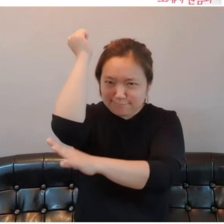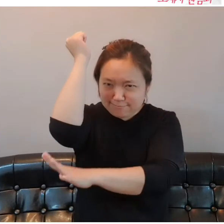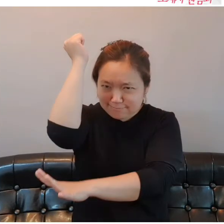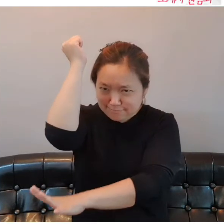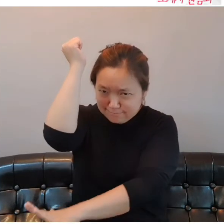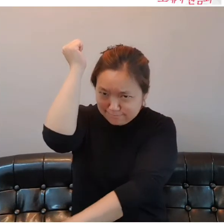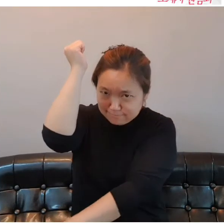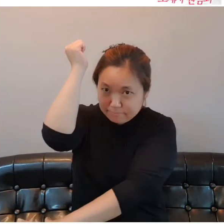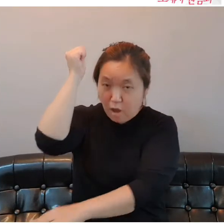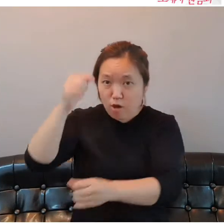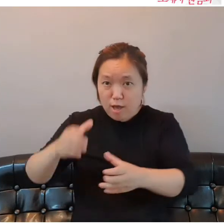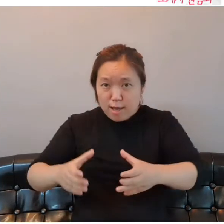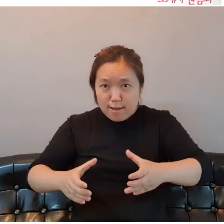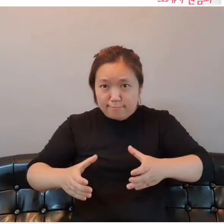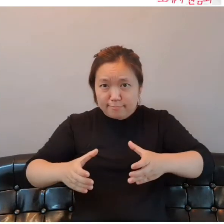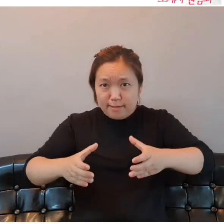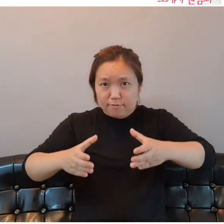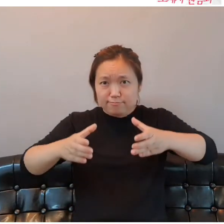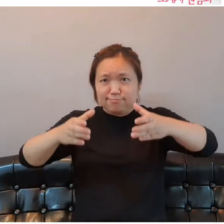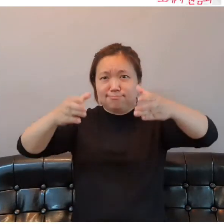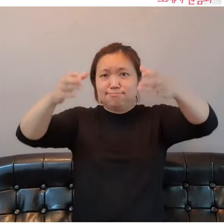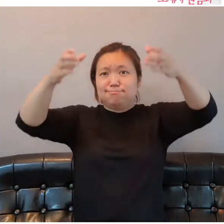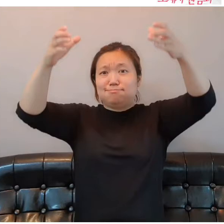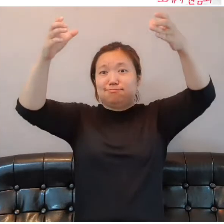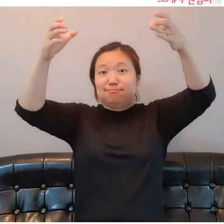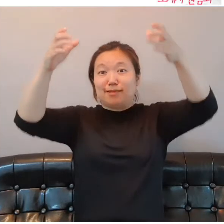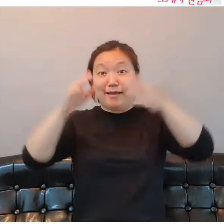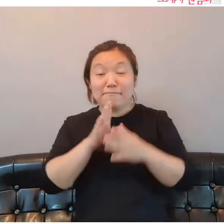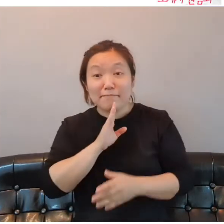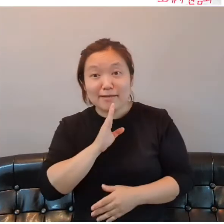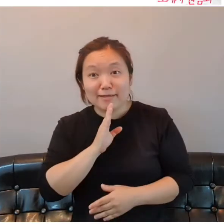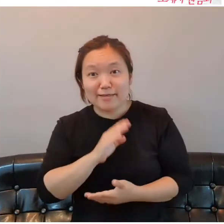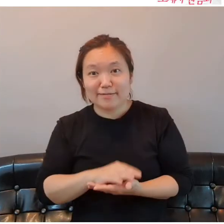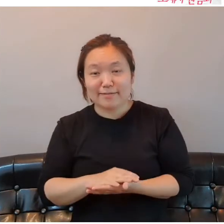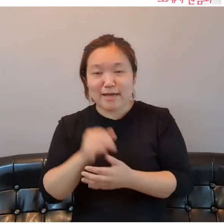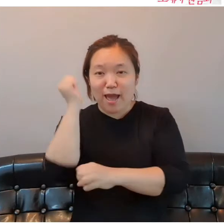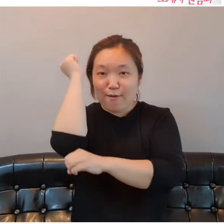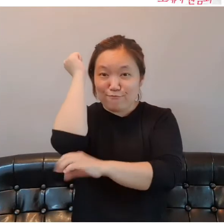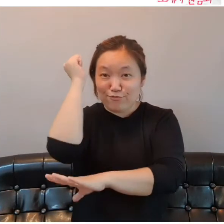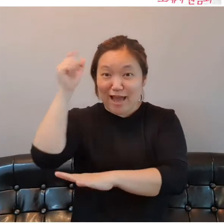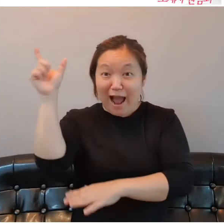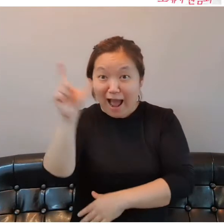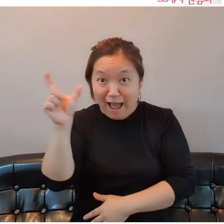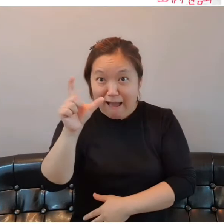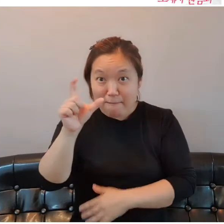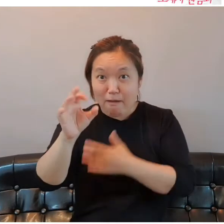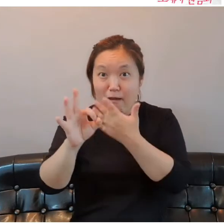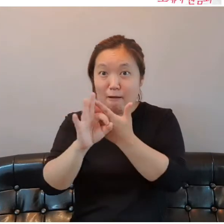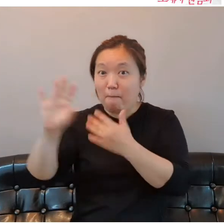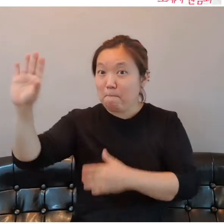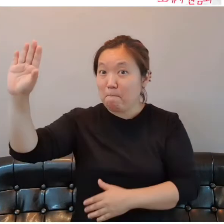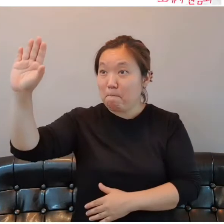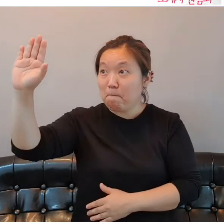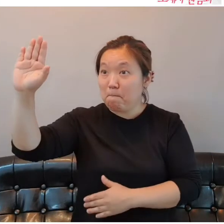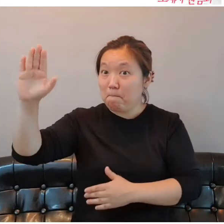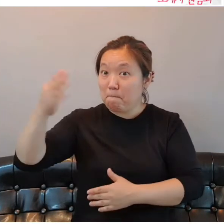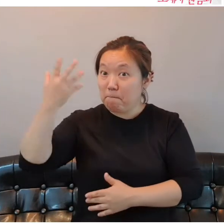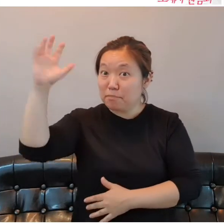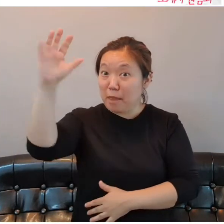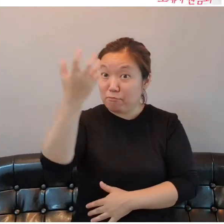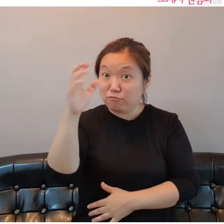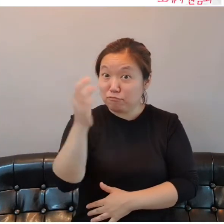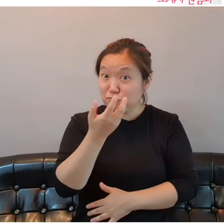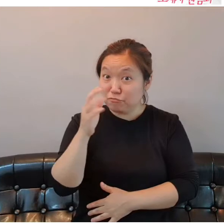높게 자라나요. 또 뿌리가 단단할수록 강한 바람에도 넘어지지 않습니다. 태풍이 지나갈 때